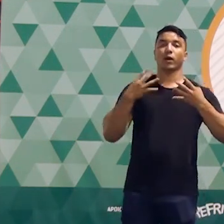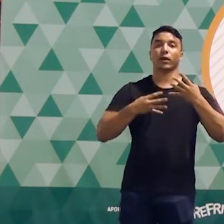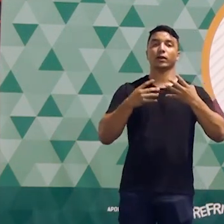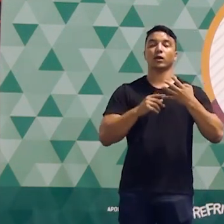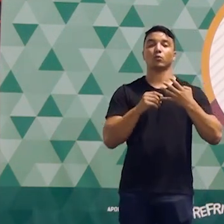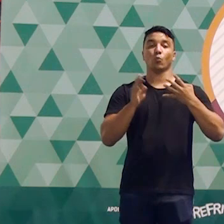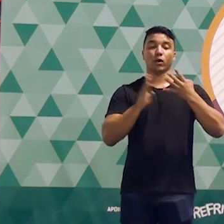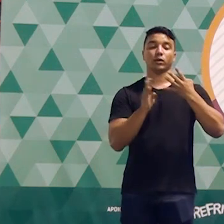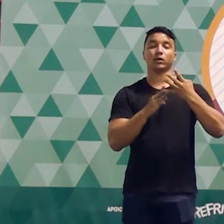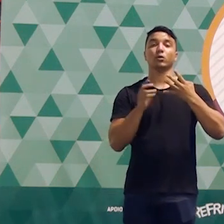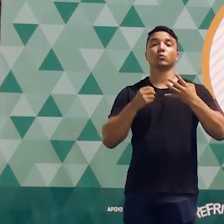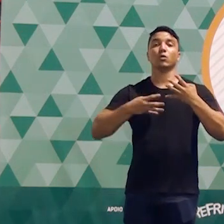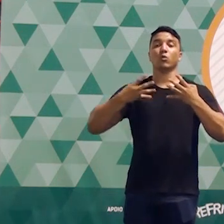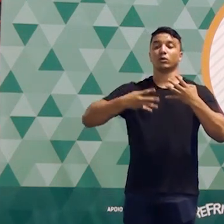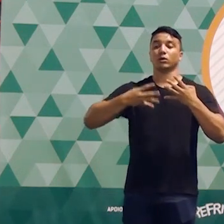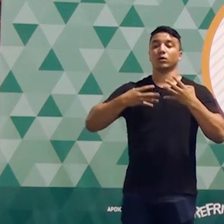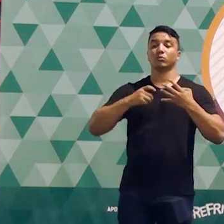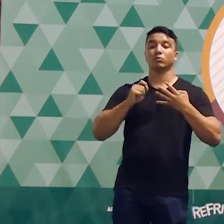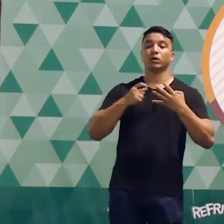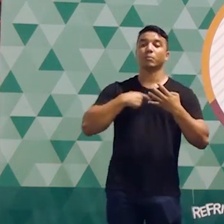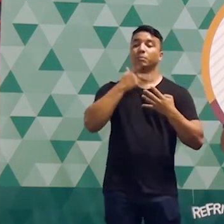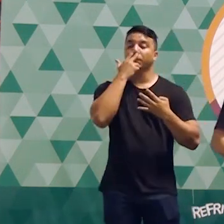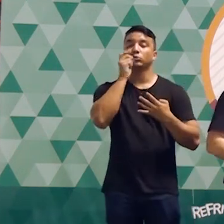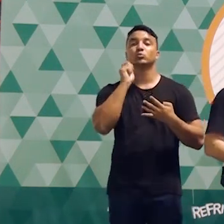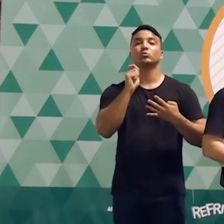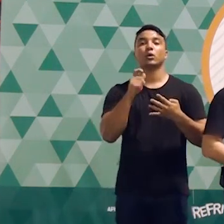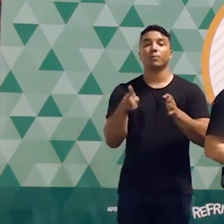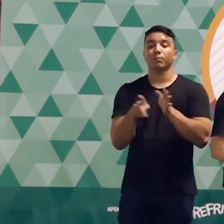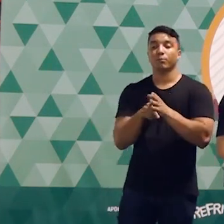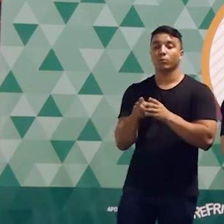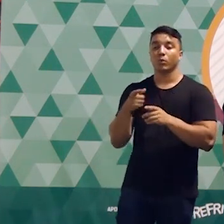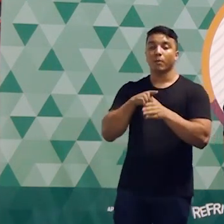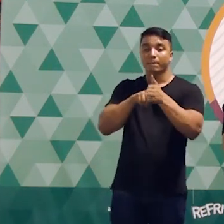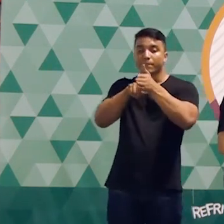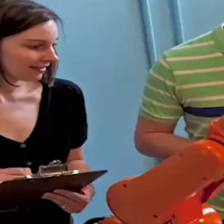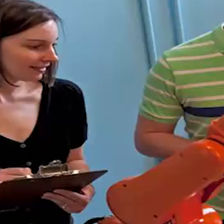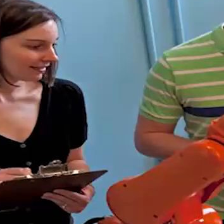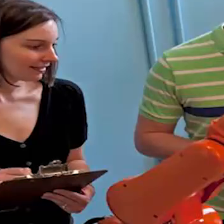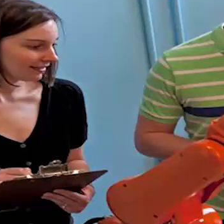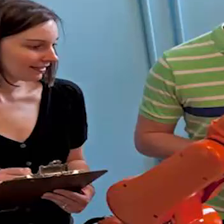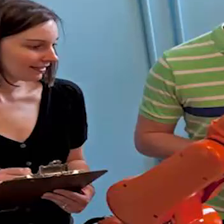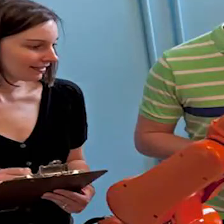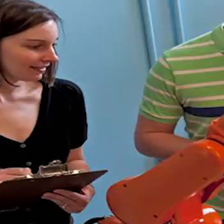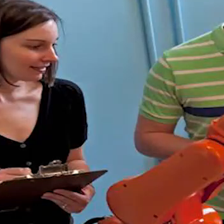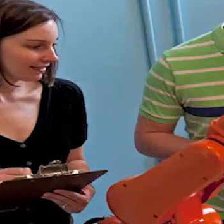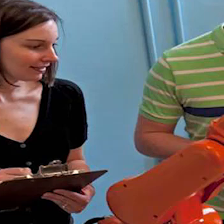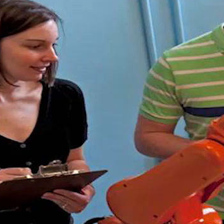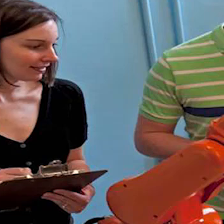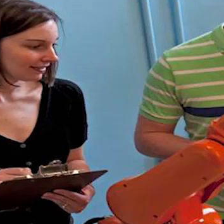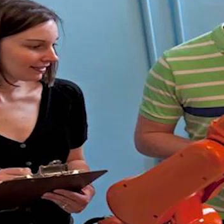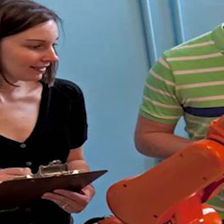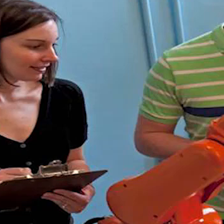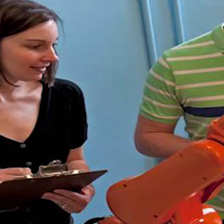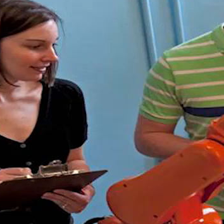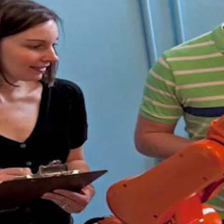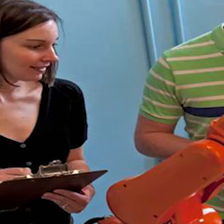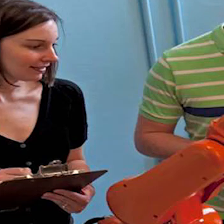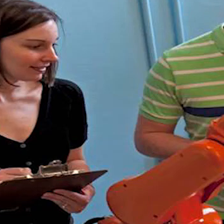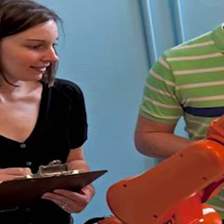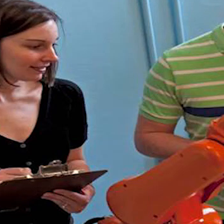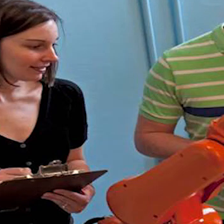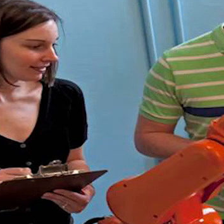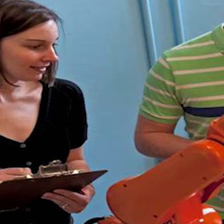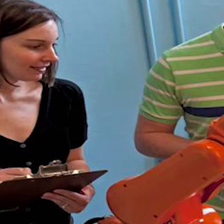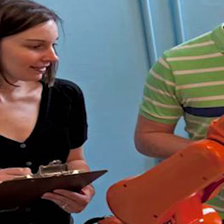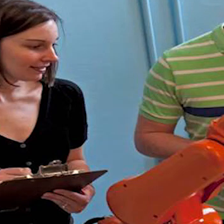quaternário? Quaternário, que às vezes o pessoal nunca ouviu falar, é o setor da pesquisa. É o setor onde ficam os cientistas. Por que ele é